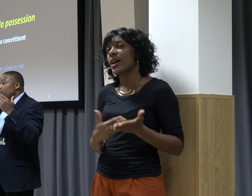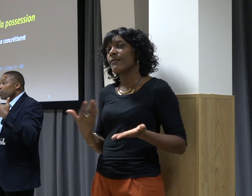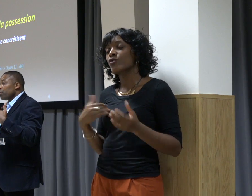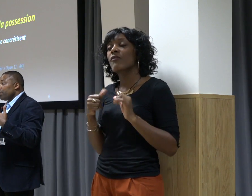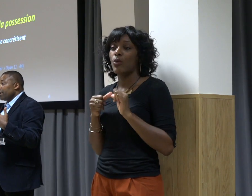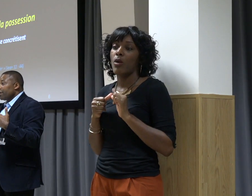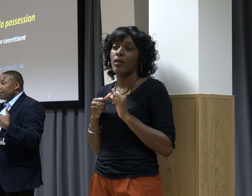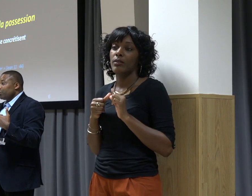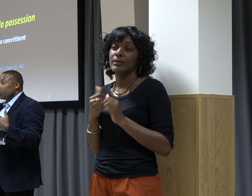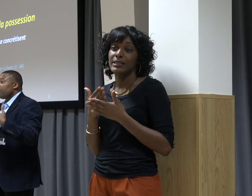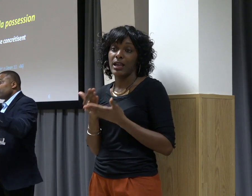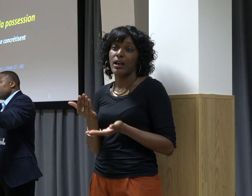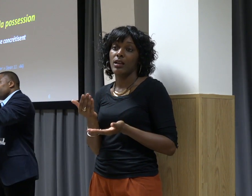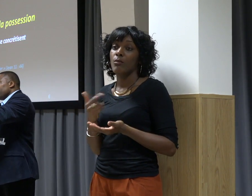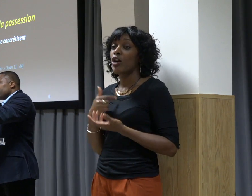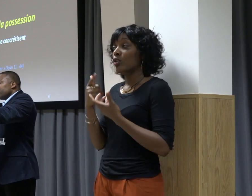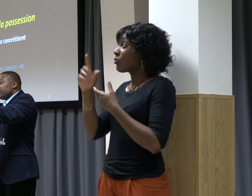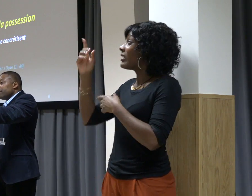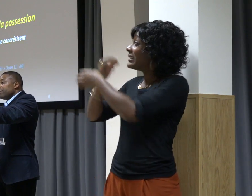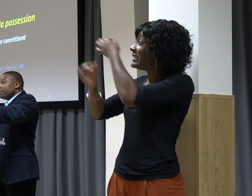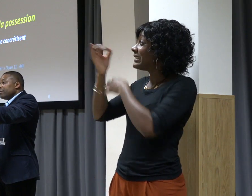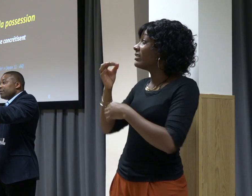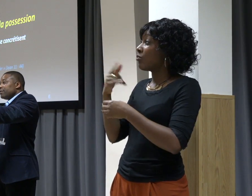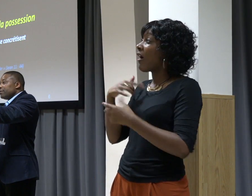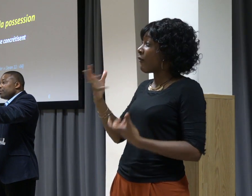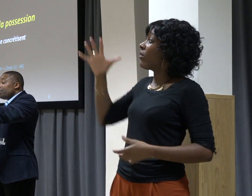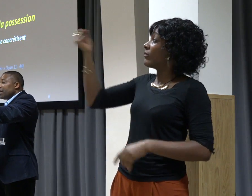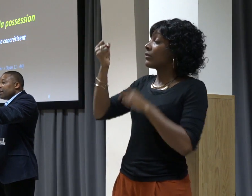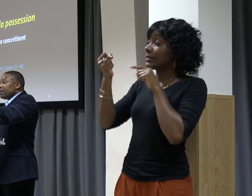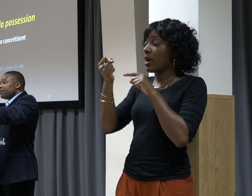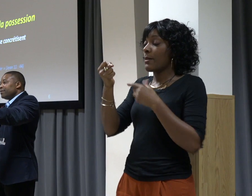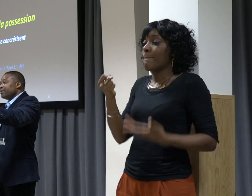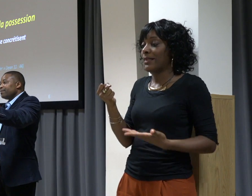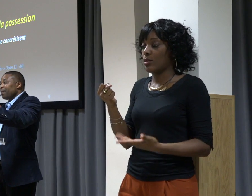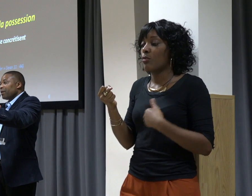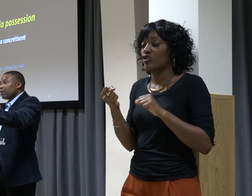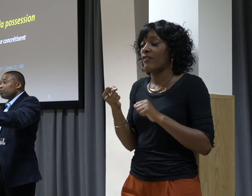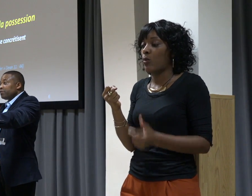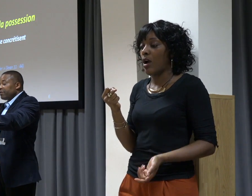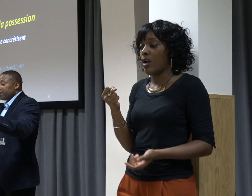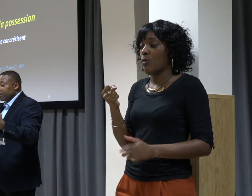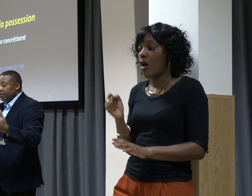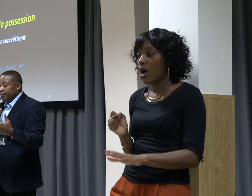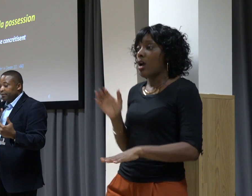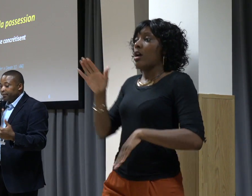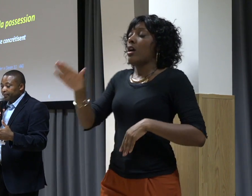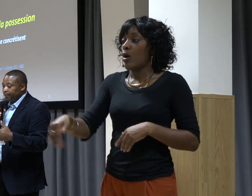Éclaire-moi pour que je rentre dans ce miracle que tu vas